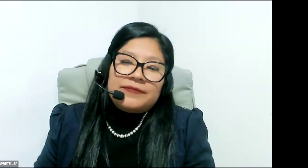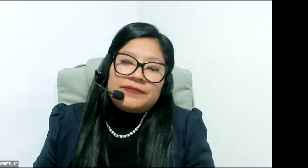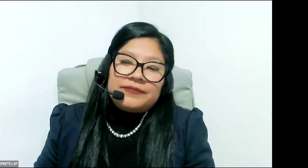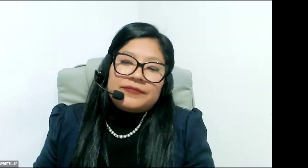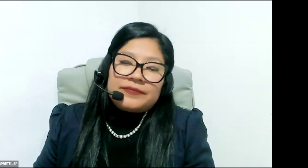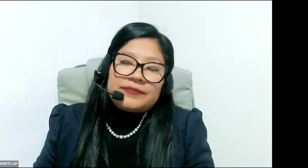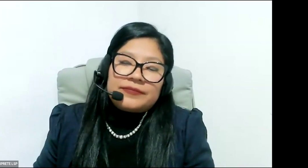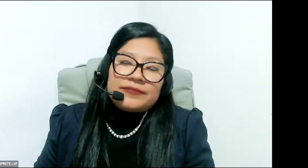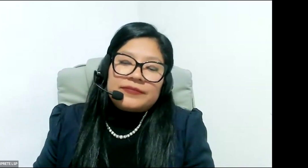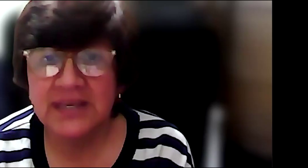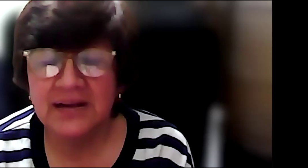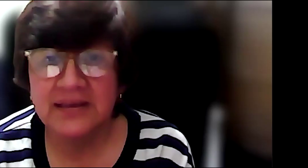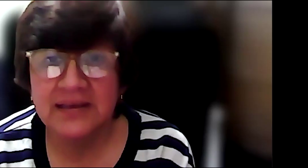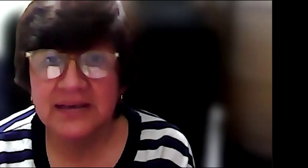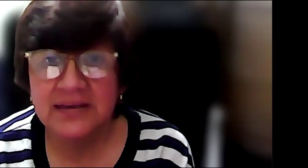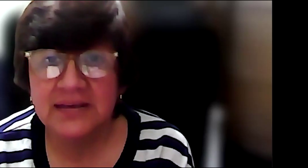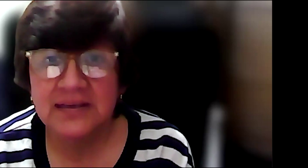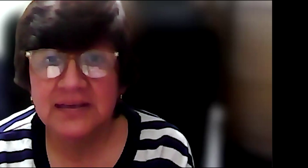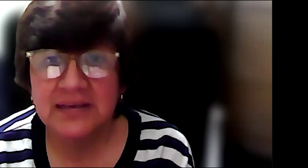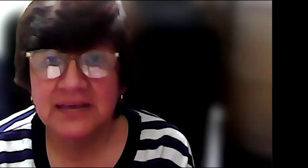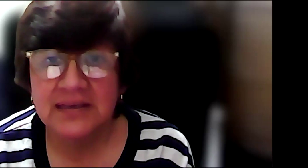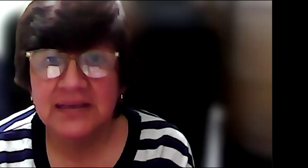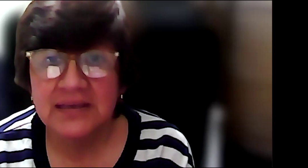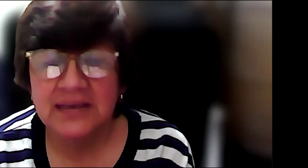seis ucayali